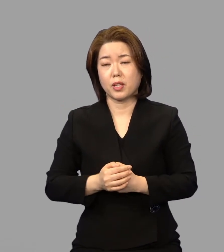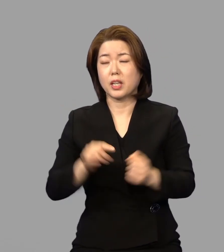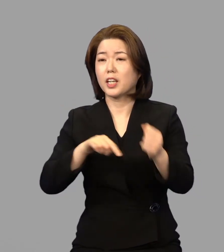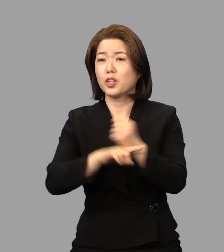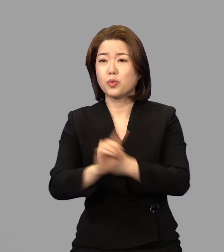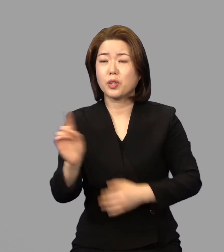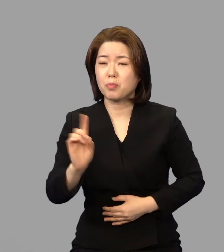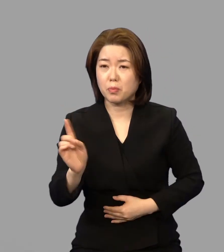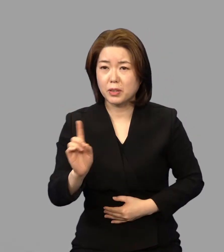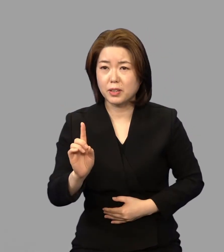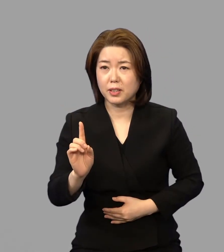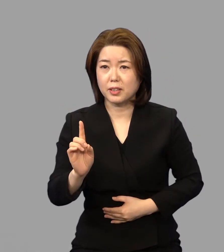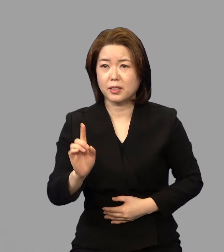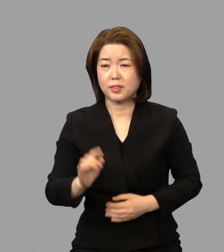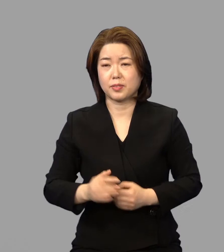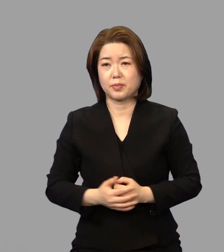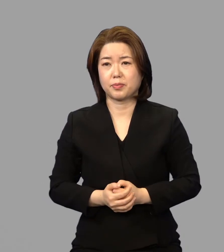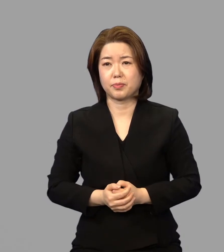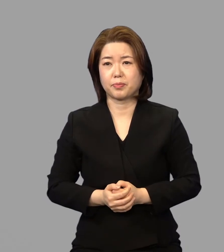뭐죠?